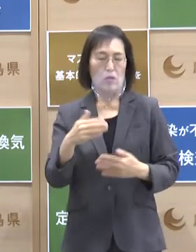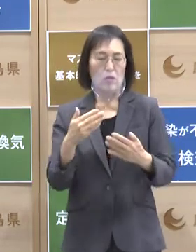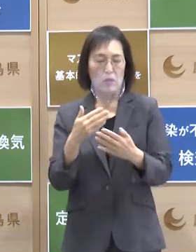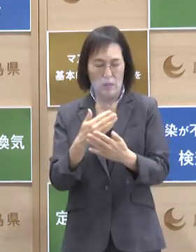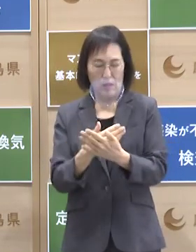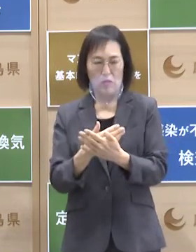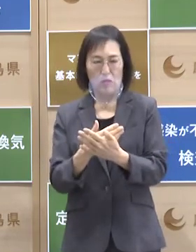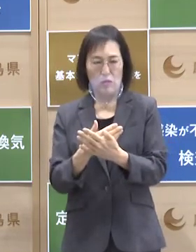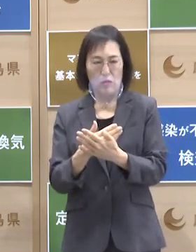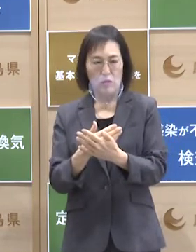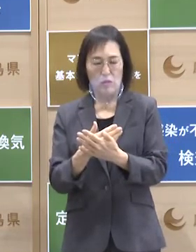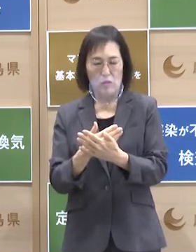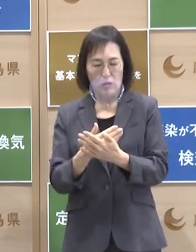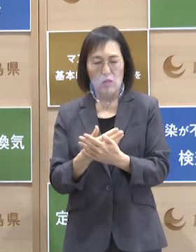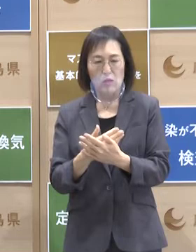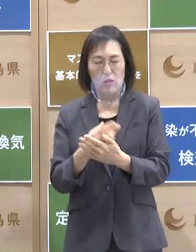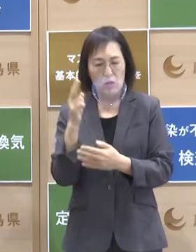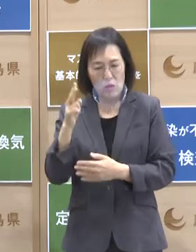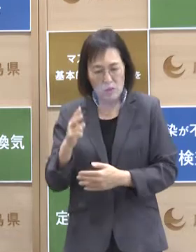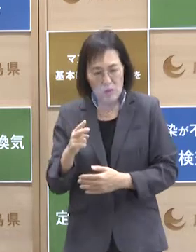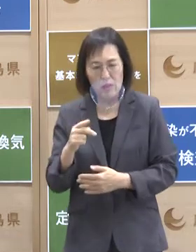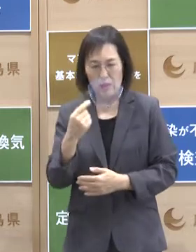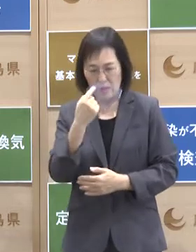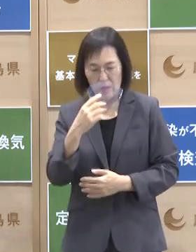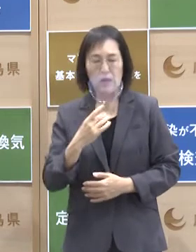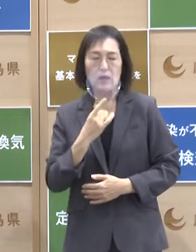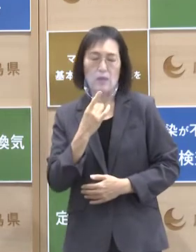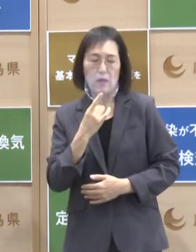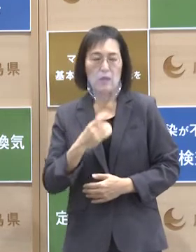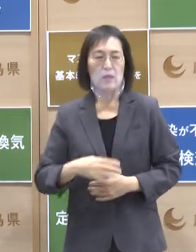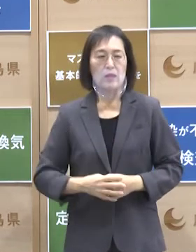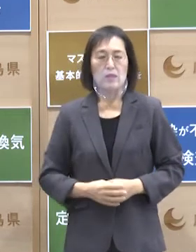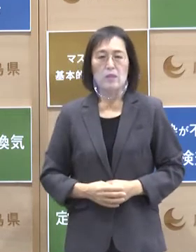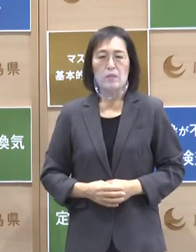魅力向上につながっていくように期待をしているところであります。